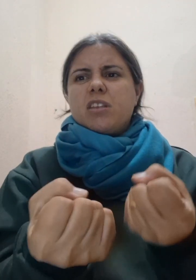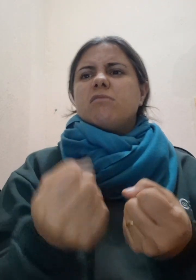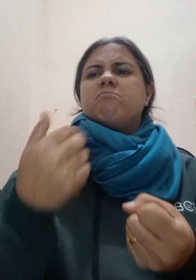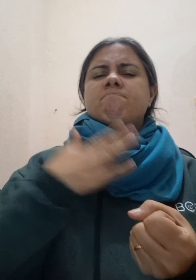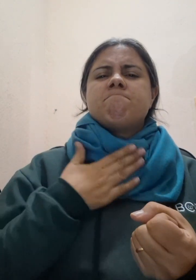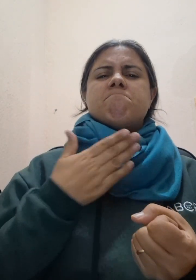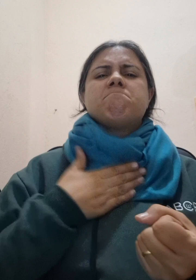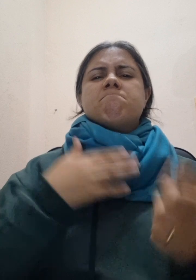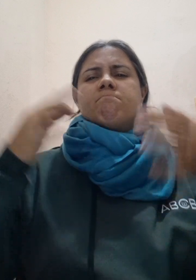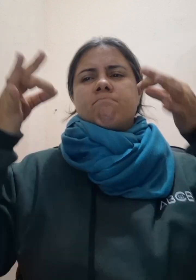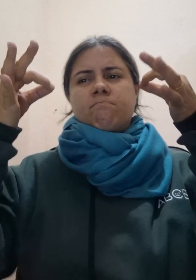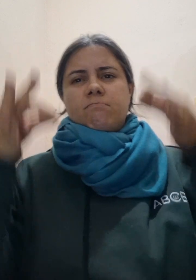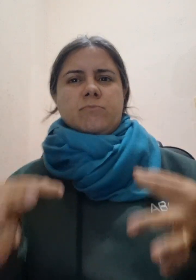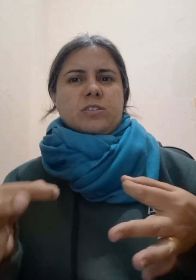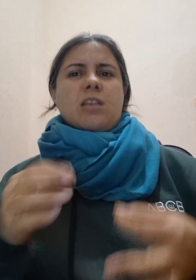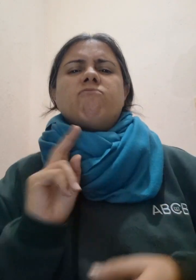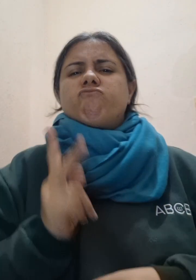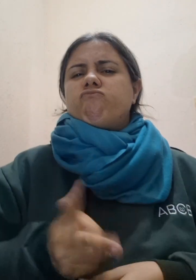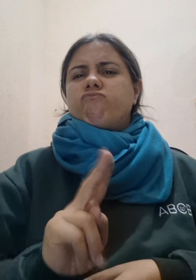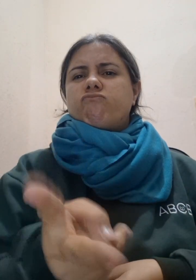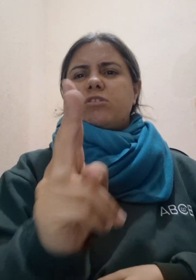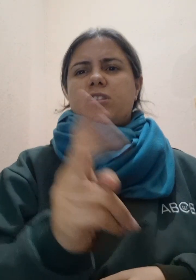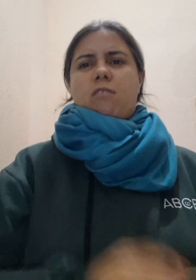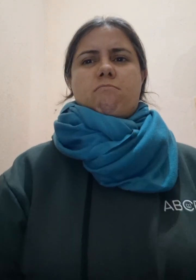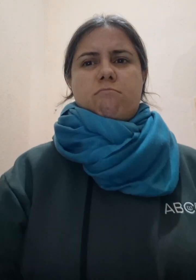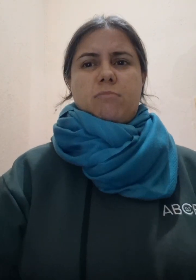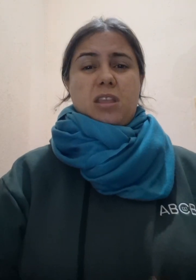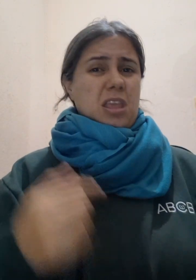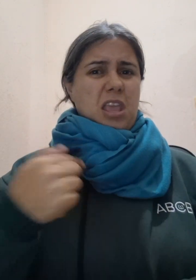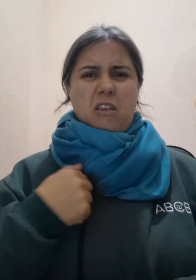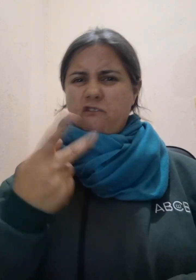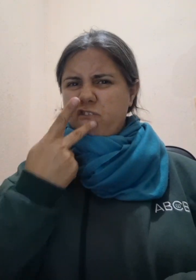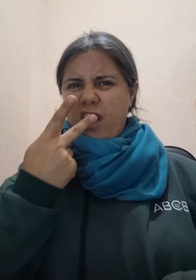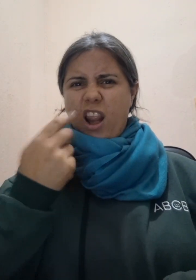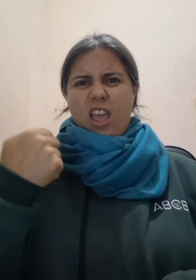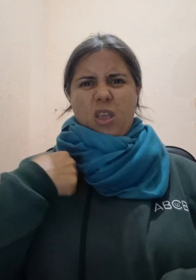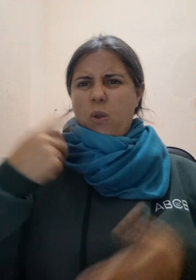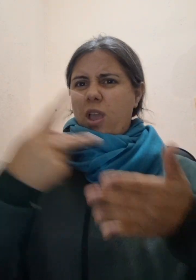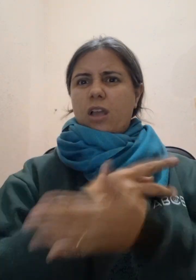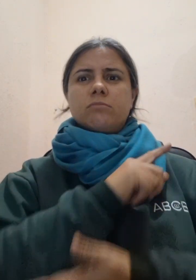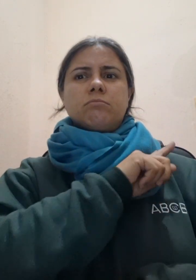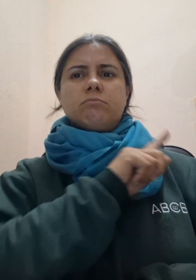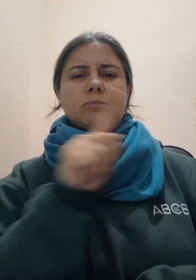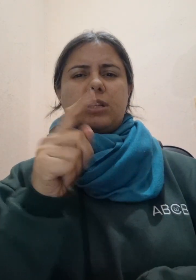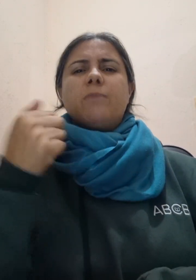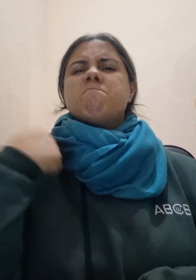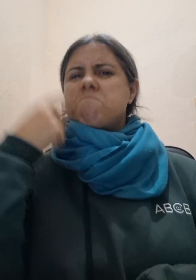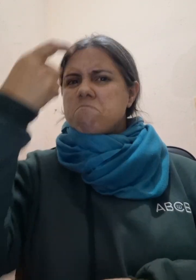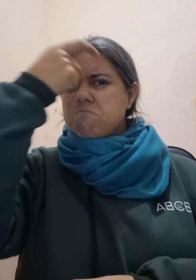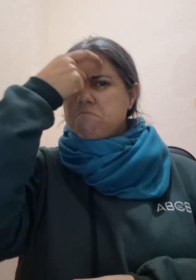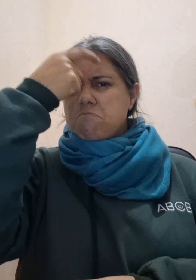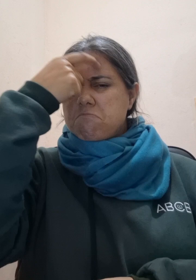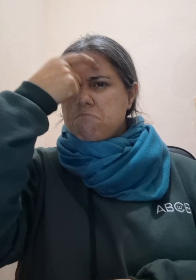vocês estão falando que eu tô errado? Não, eu vou me defender, eu tô certo. Eu sou íntegro, sempre